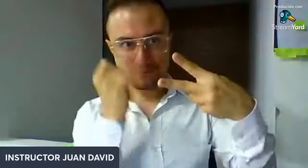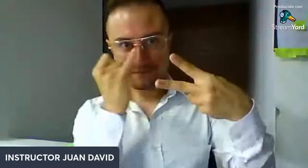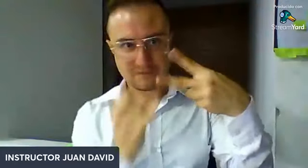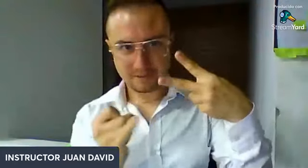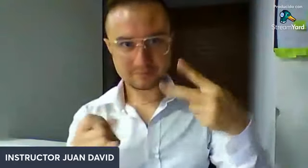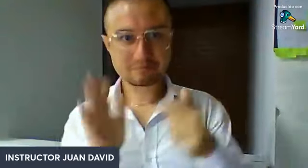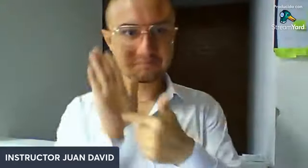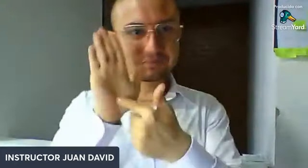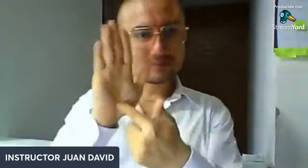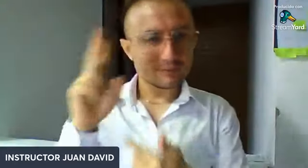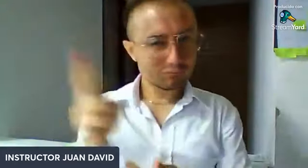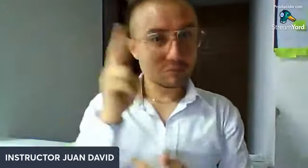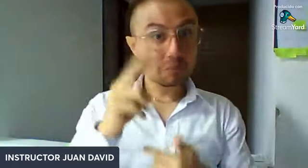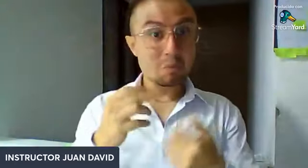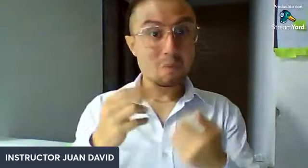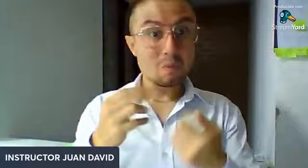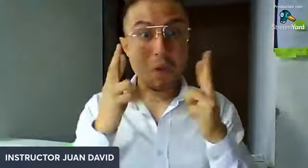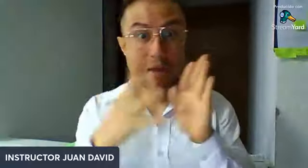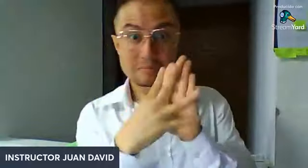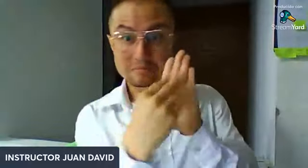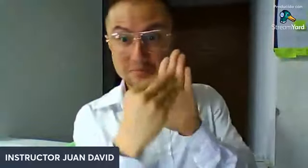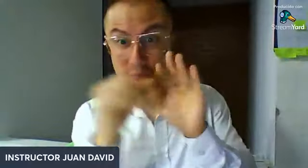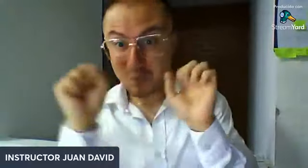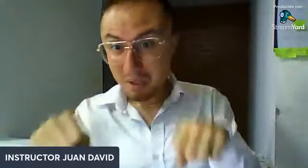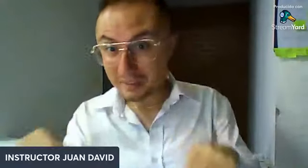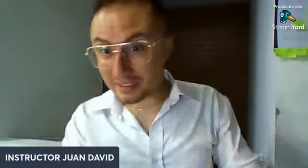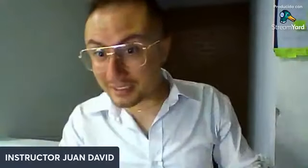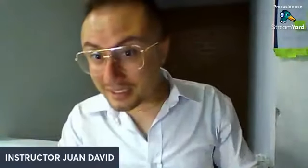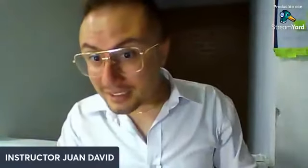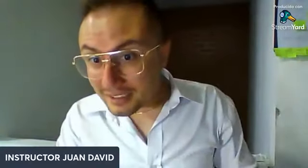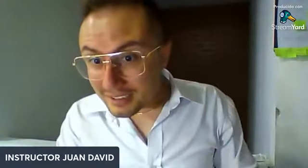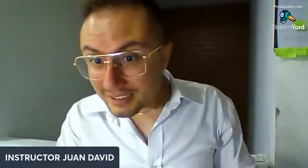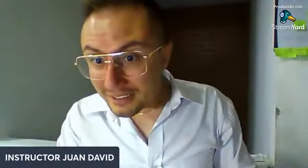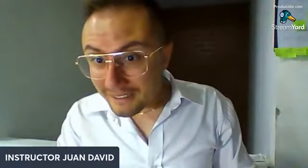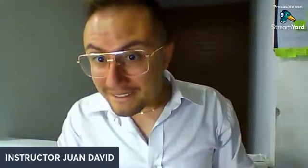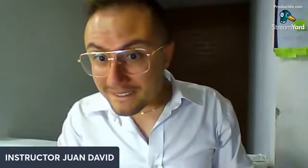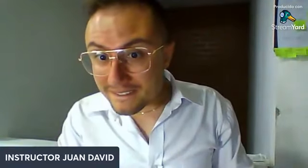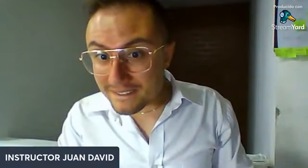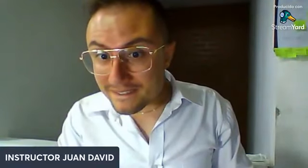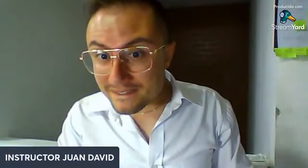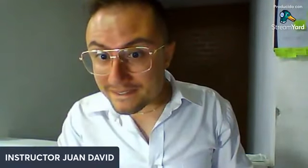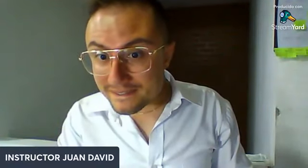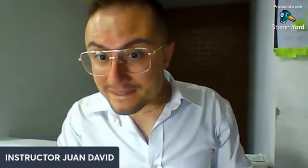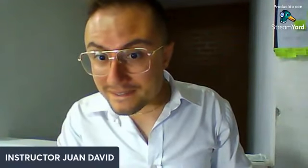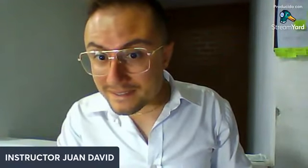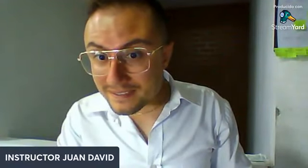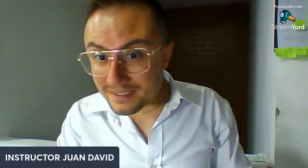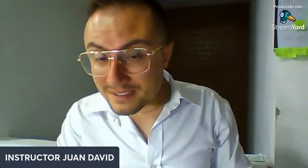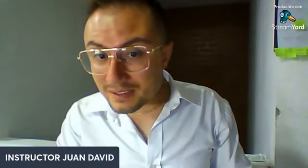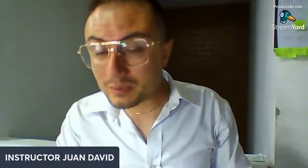nuevo una segunda vez. Sí, para poder practicarlo. Entonces miren a ver si pueden copiarlo.